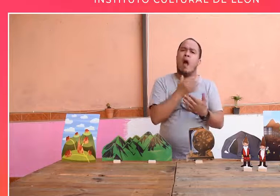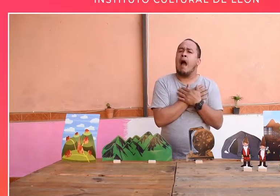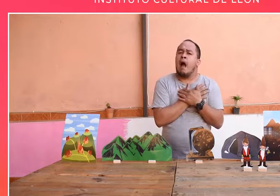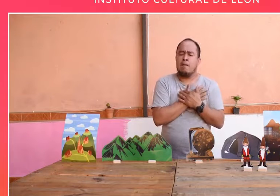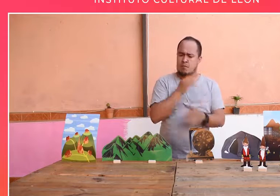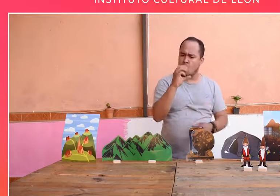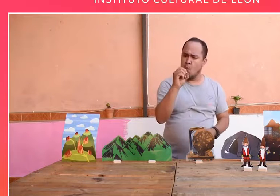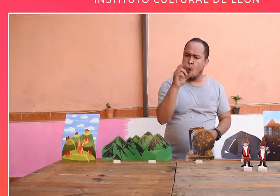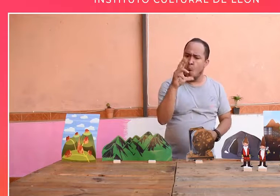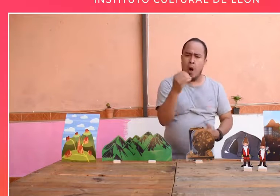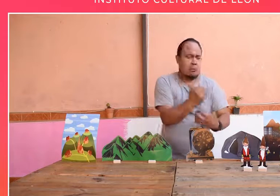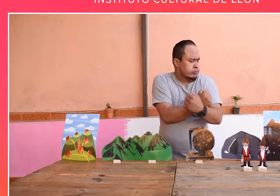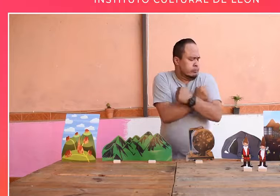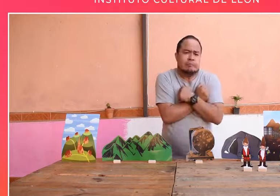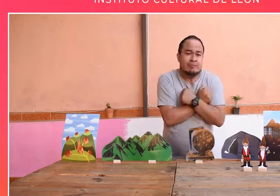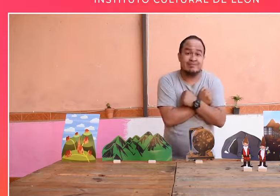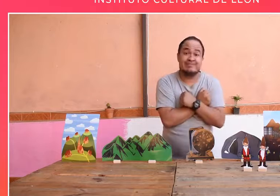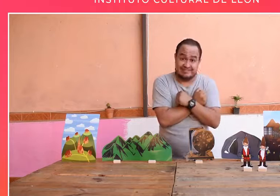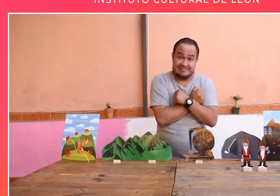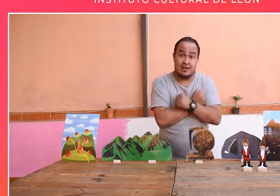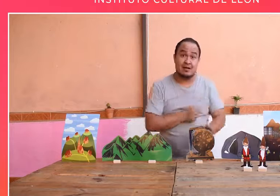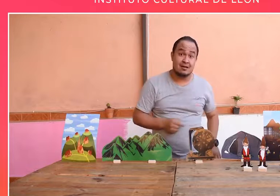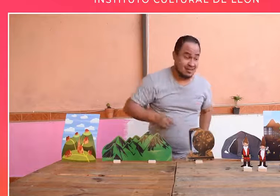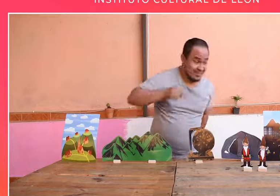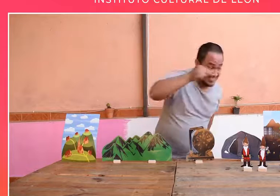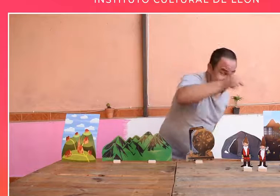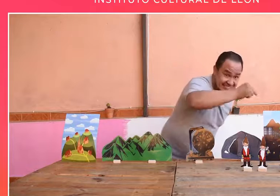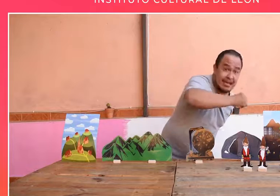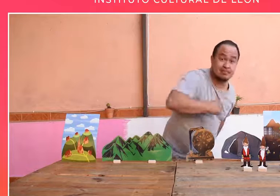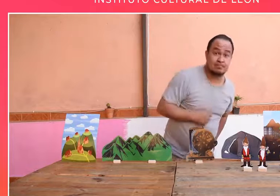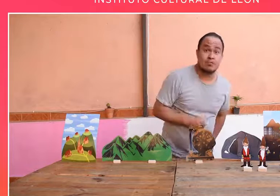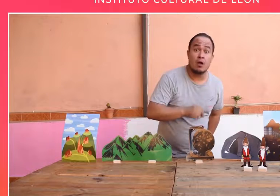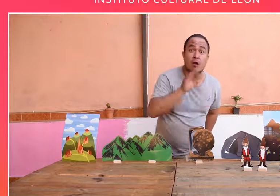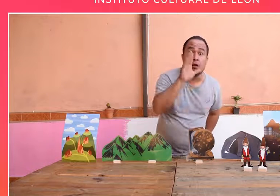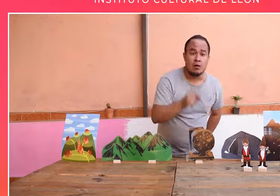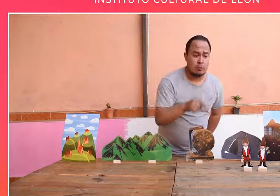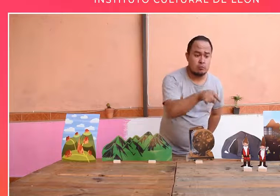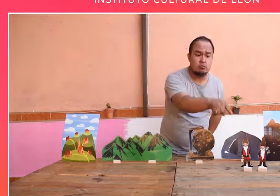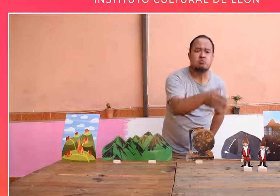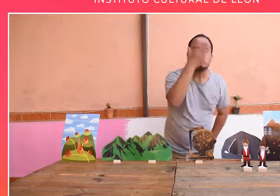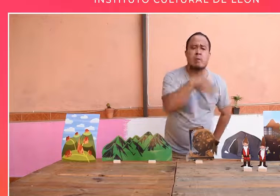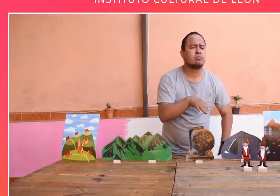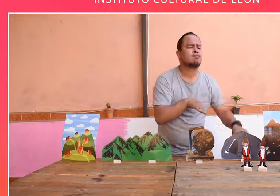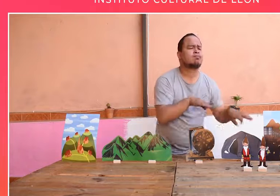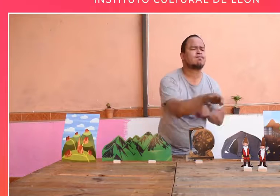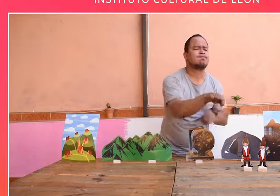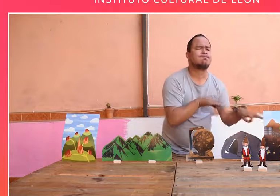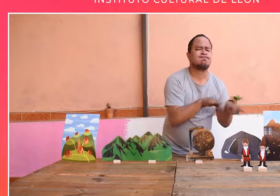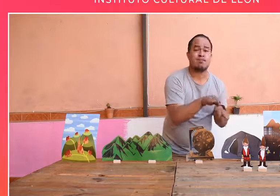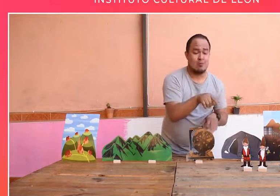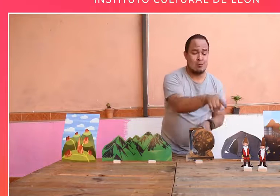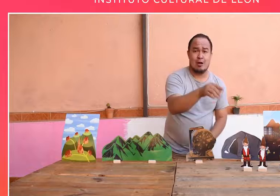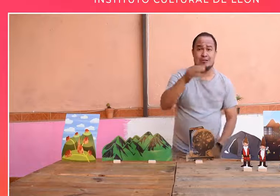Ellos amaban el oro con todo lo que tenían. Trabajaban ahí y eran